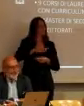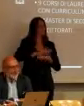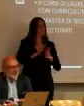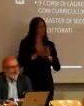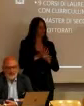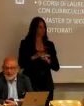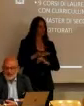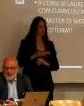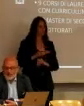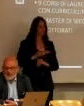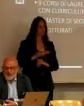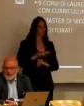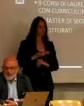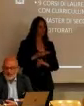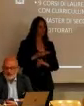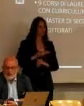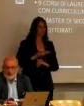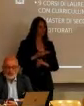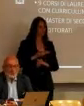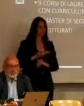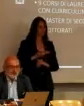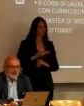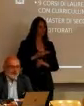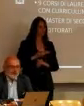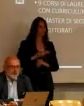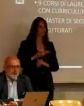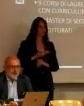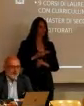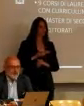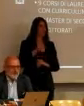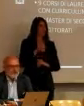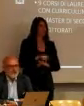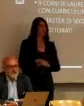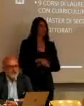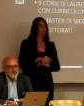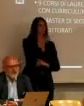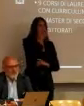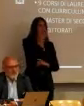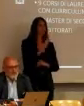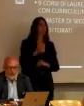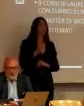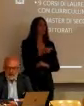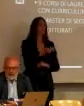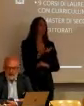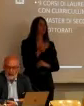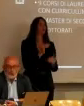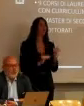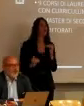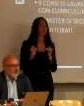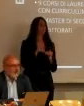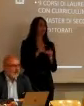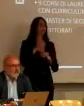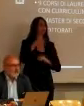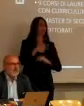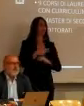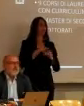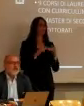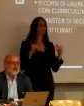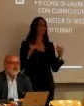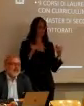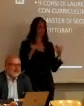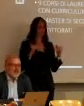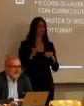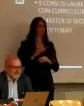di parecchie realtà, e poi abbiamo un buon numero di master di secondo livello, ne abbiamo 3, 2 dottorati